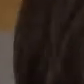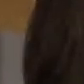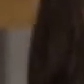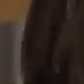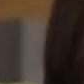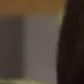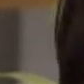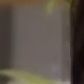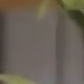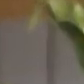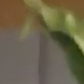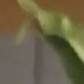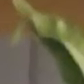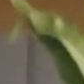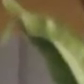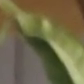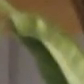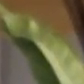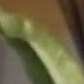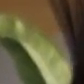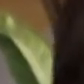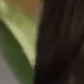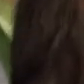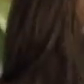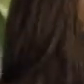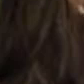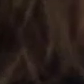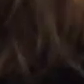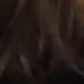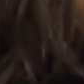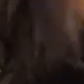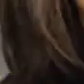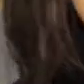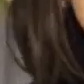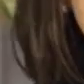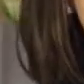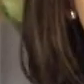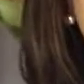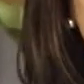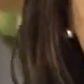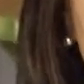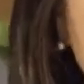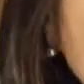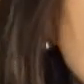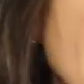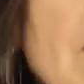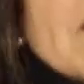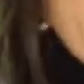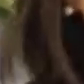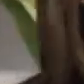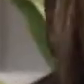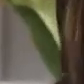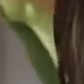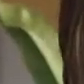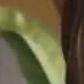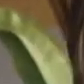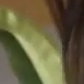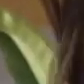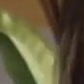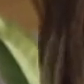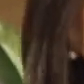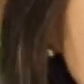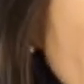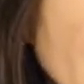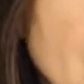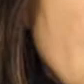decía Diego, precedió a la creación de la Facultad de Filosofía, una institución